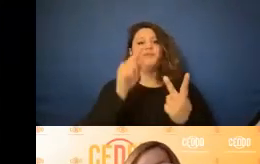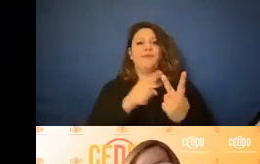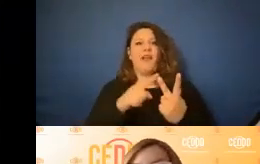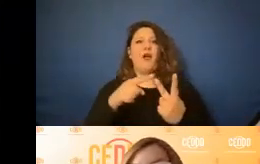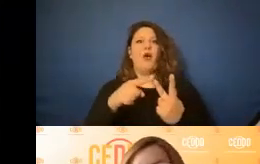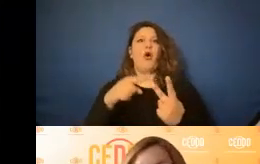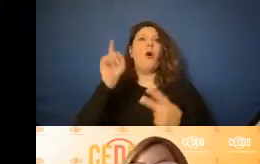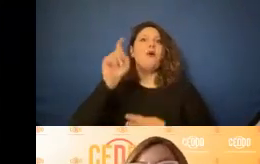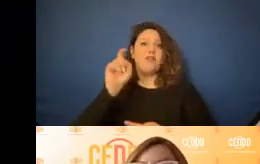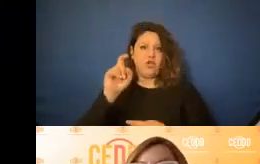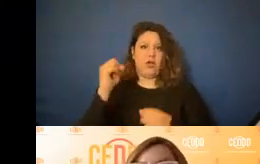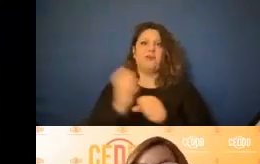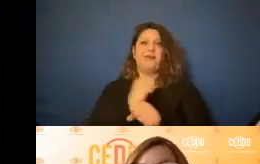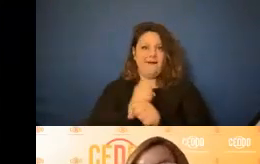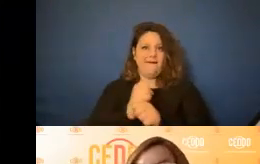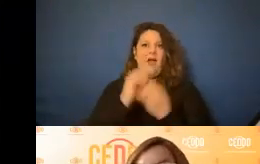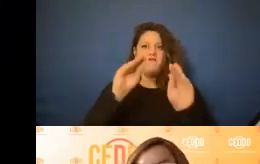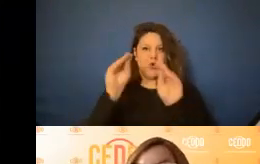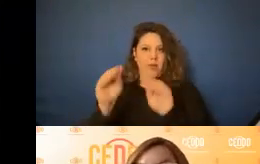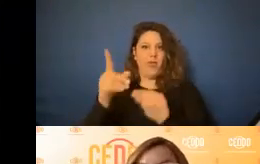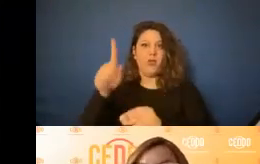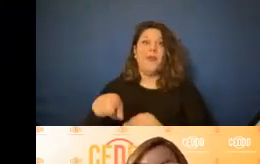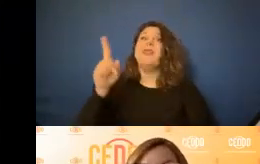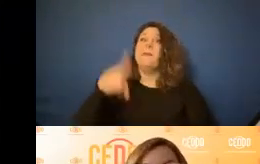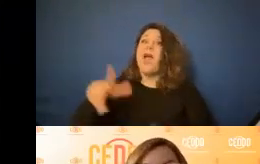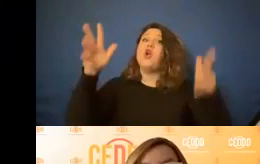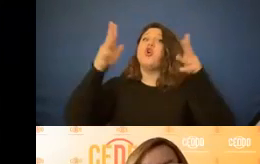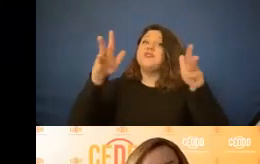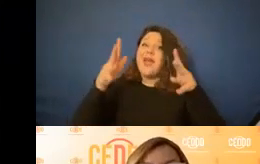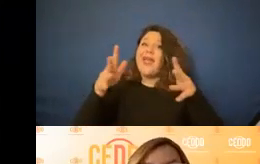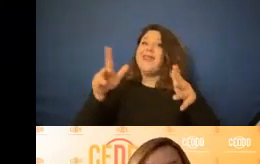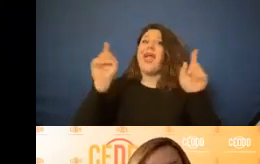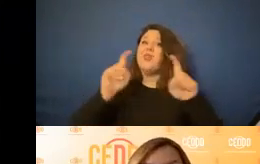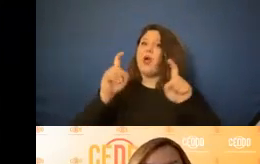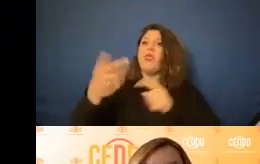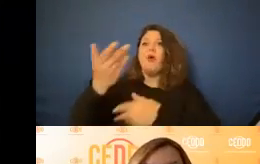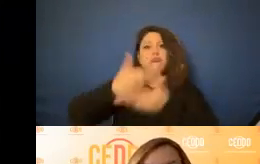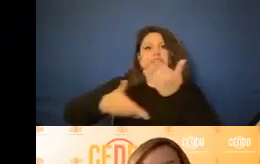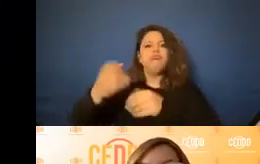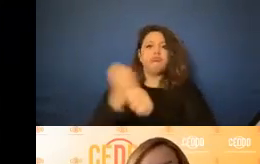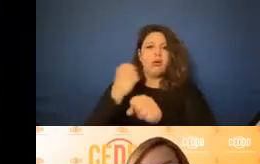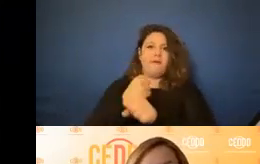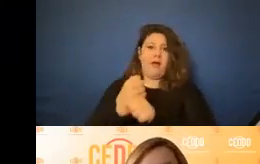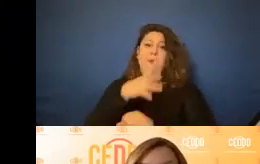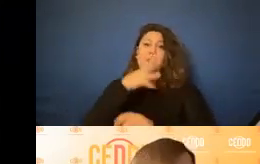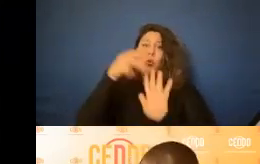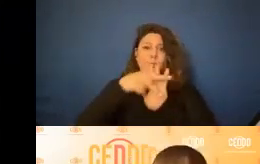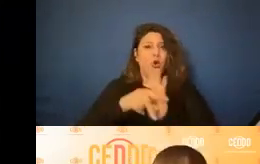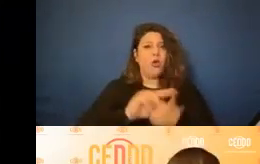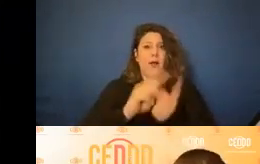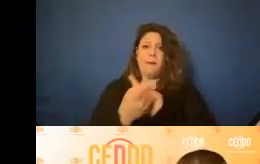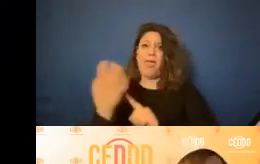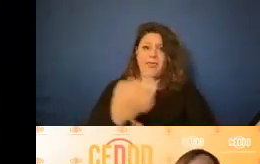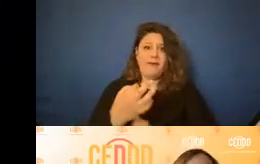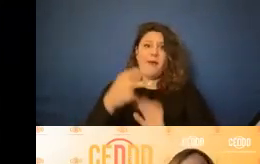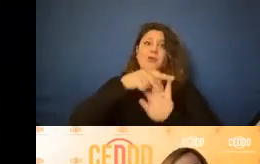con los centros educativos y con las consejerías de educación. Porque tenemos que cambiar estos protocolos, que son válidos